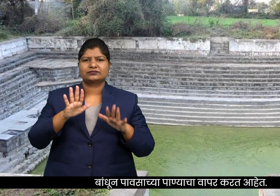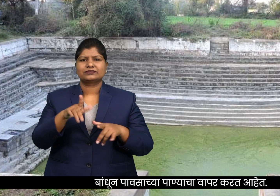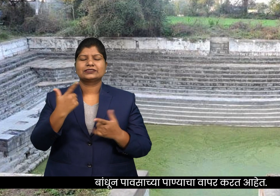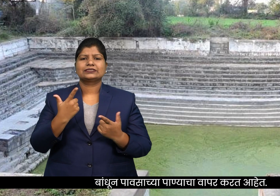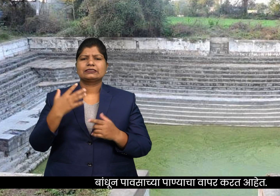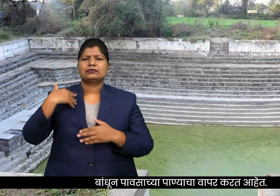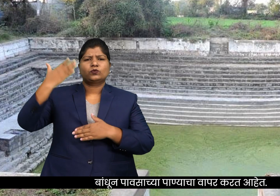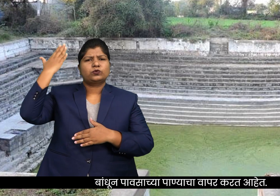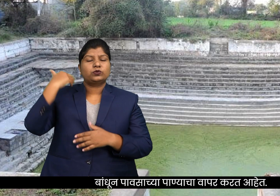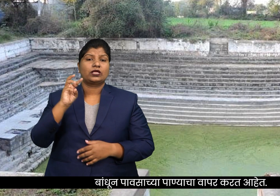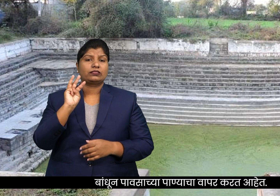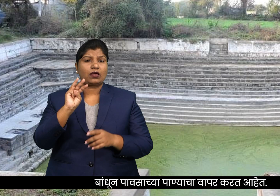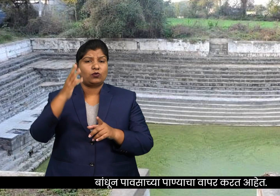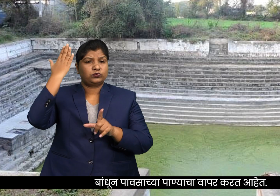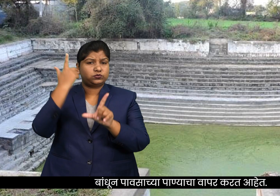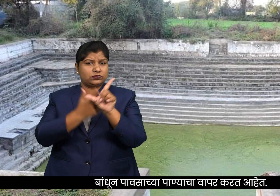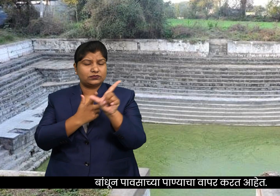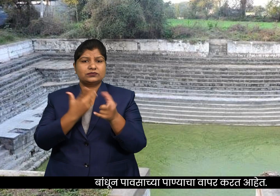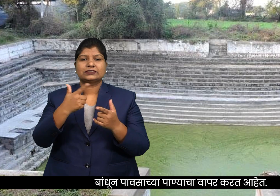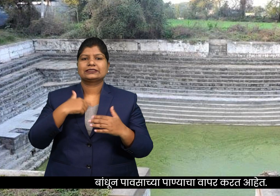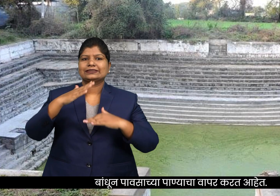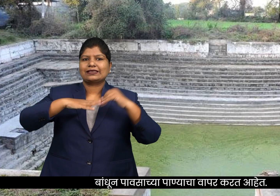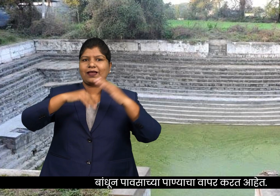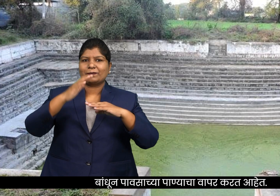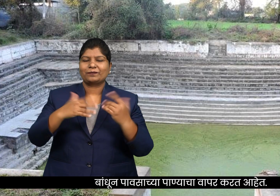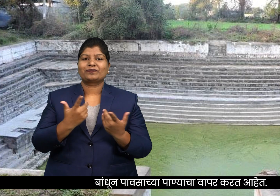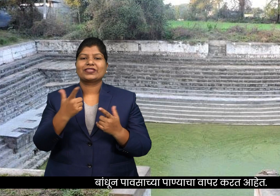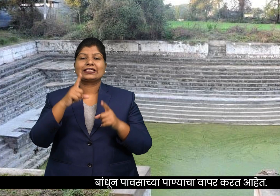बांधून पावसाच्या पाण्याचा वापर करत आहेत.